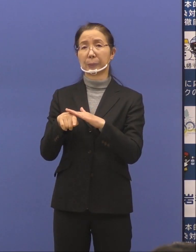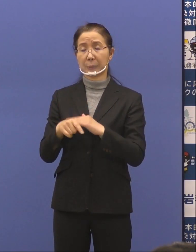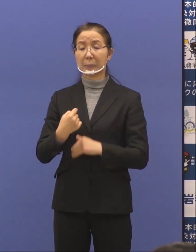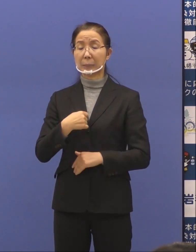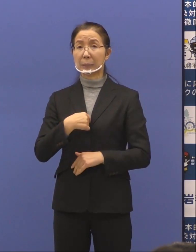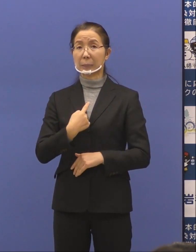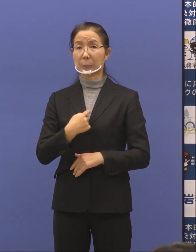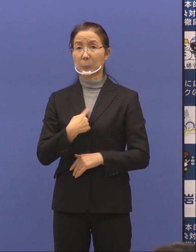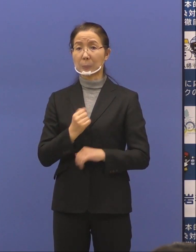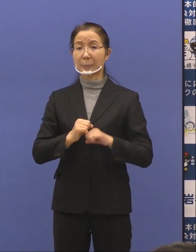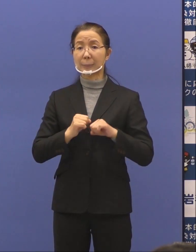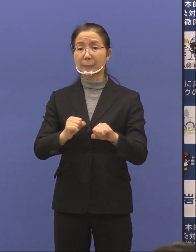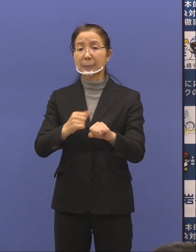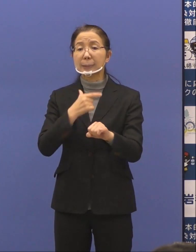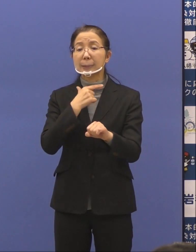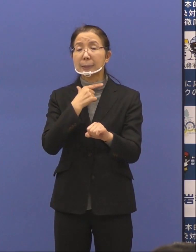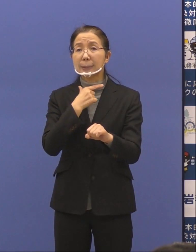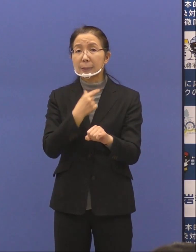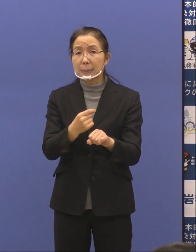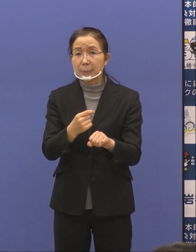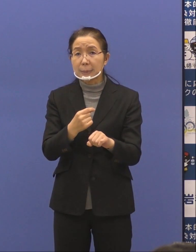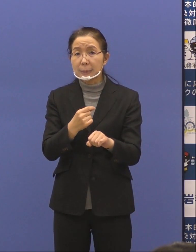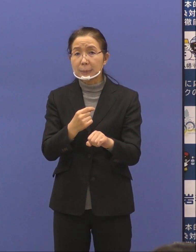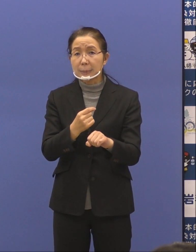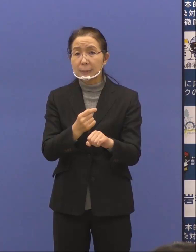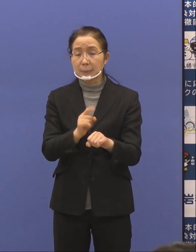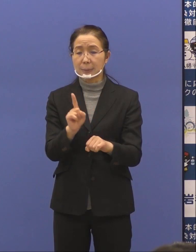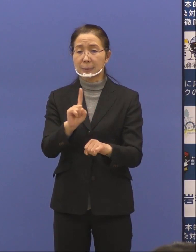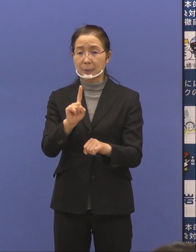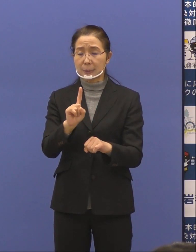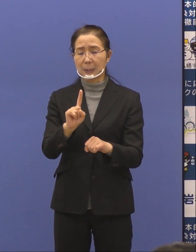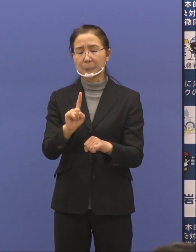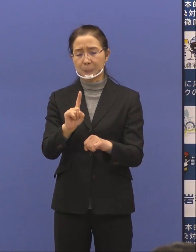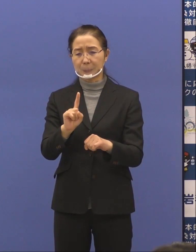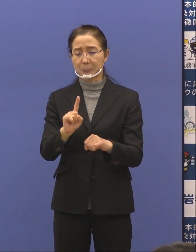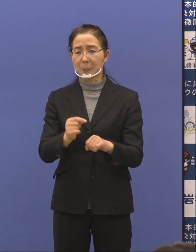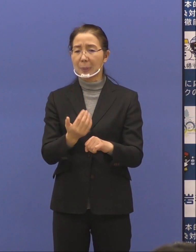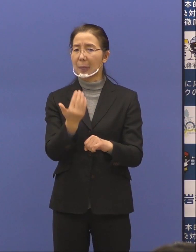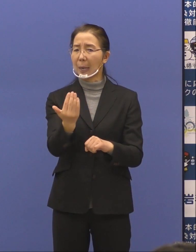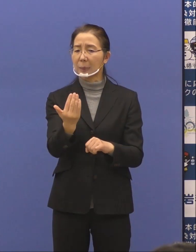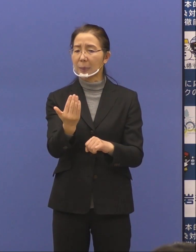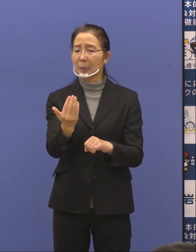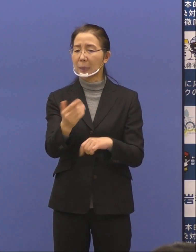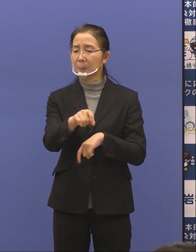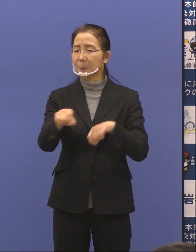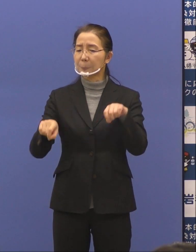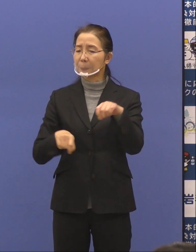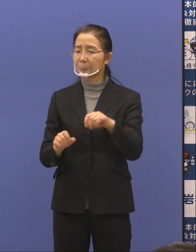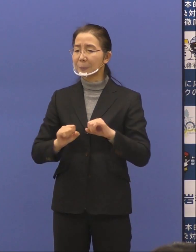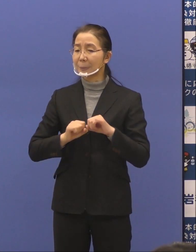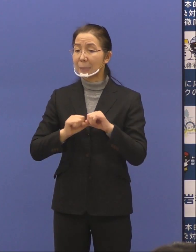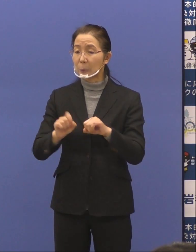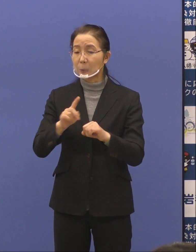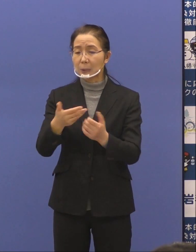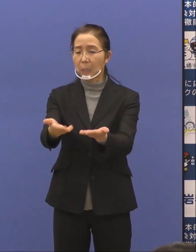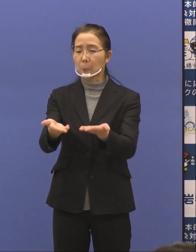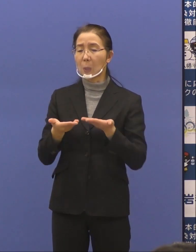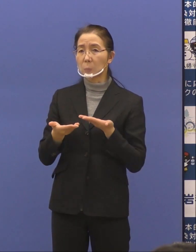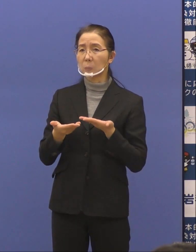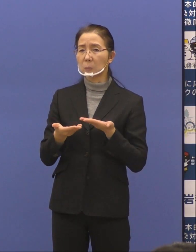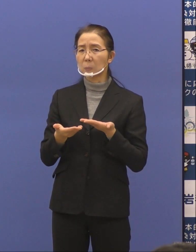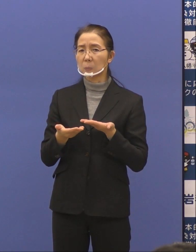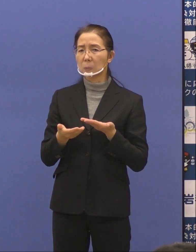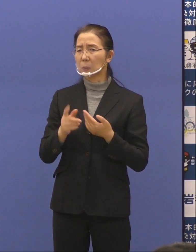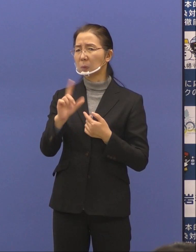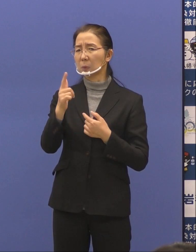自分が何かやりたいのであれば、何かこう相手に見返りを求めるのではなくて、まず自分がやり